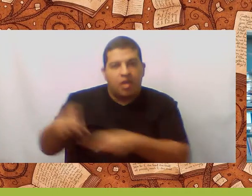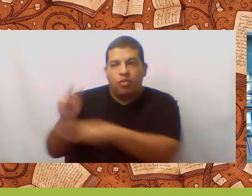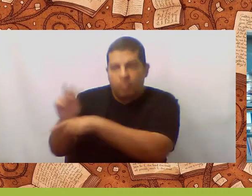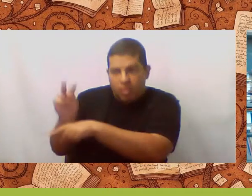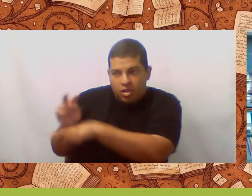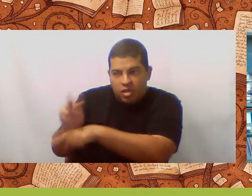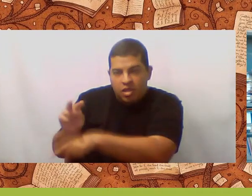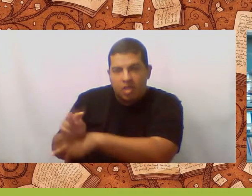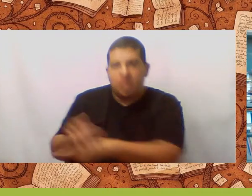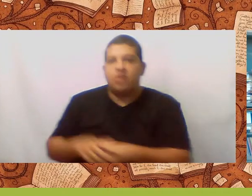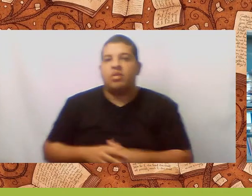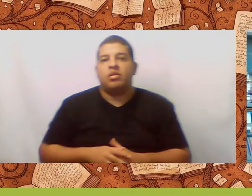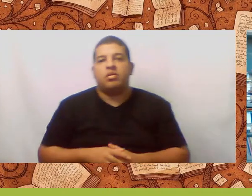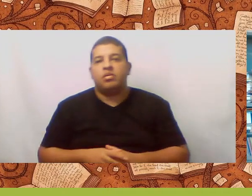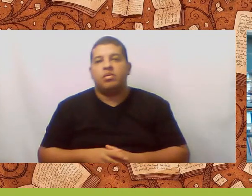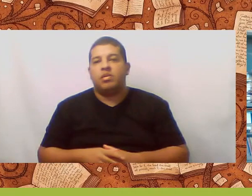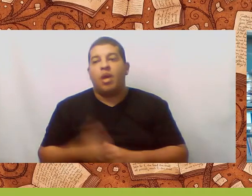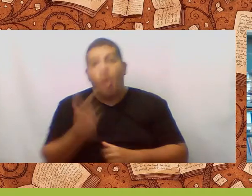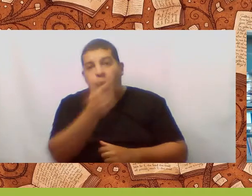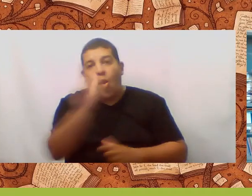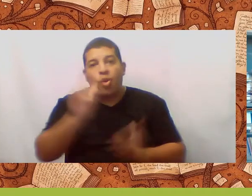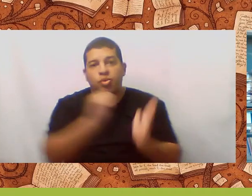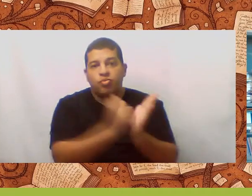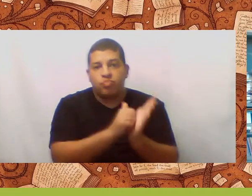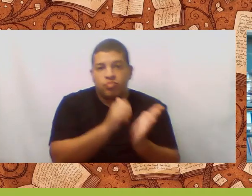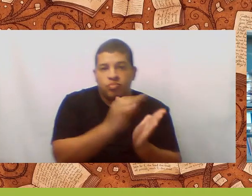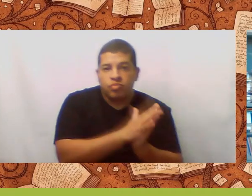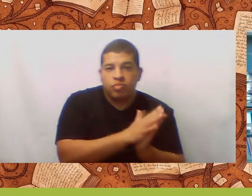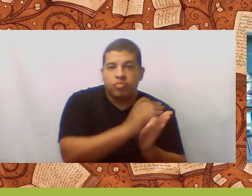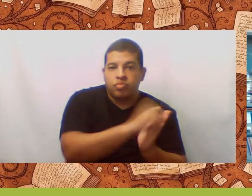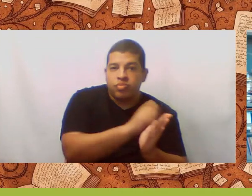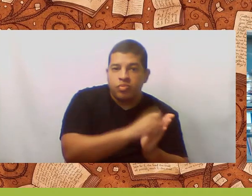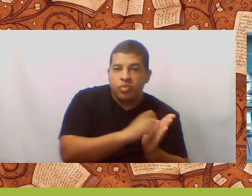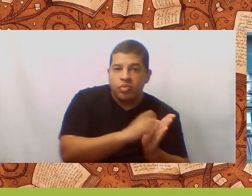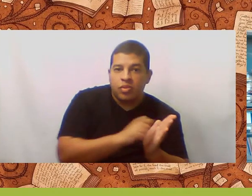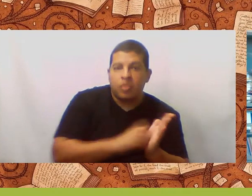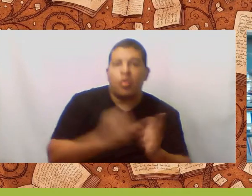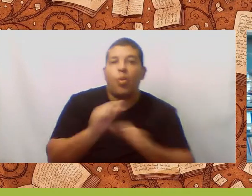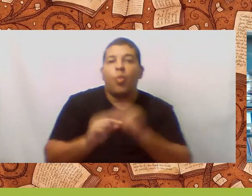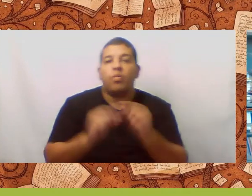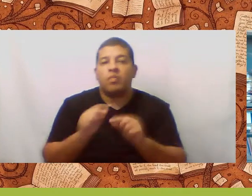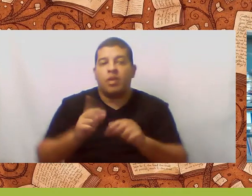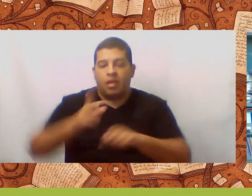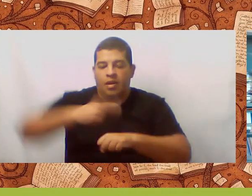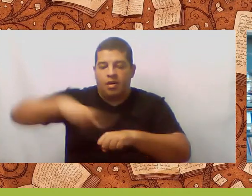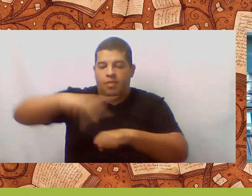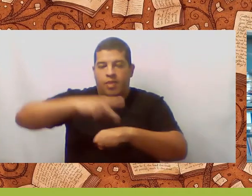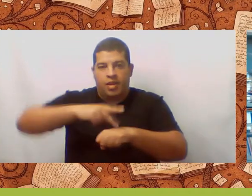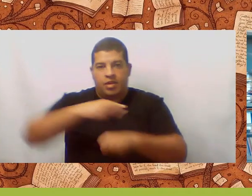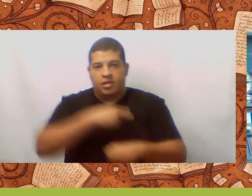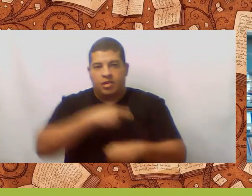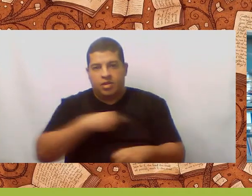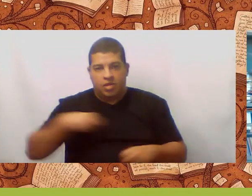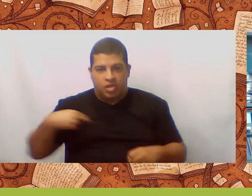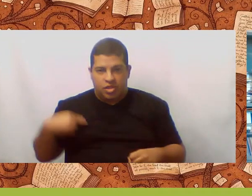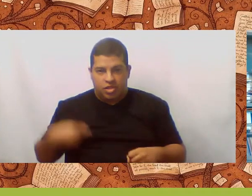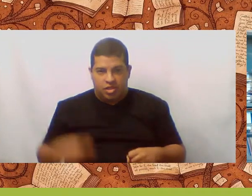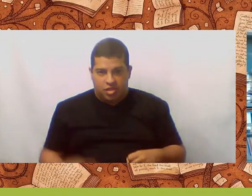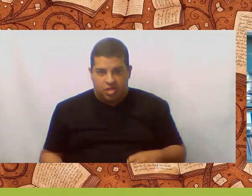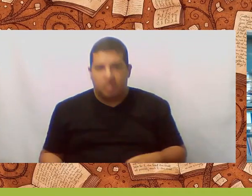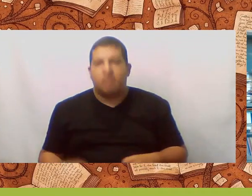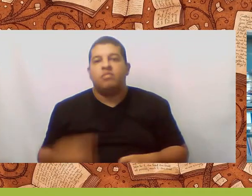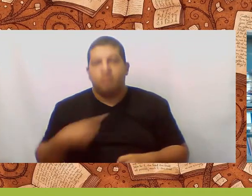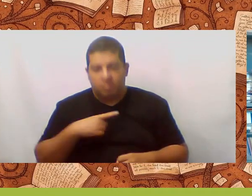outro registro dessa violência, né, se deu a partir da China, mas que posteriormente também se disseminou